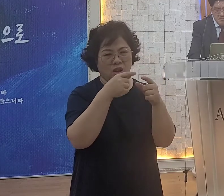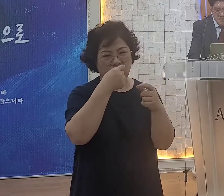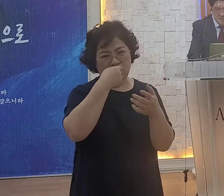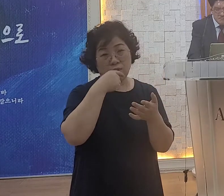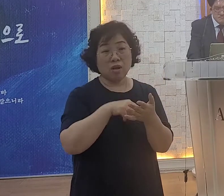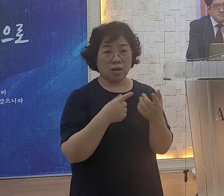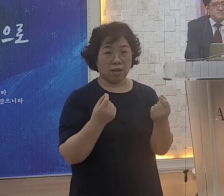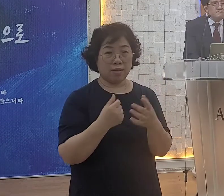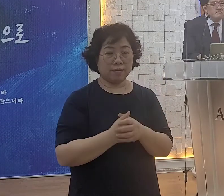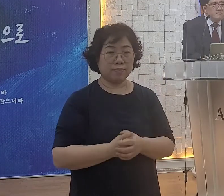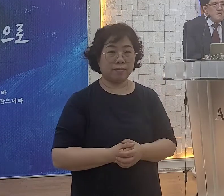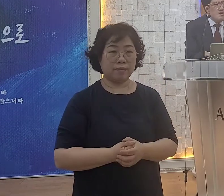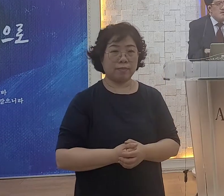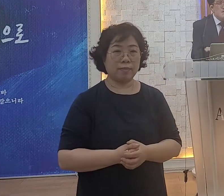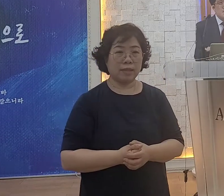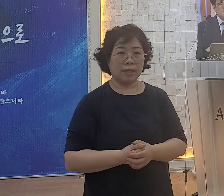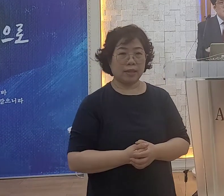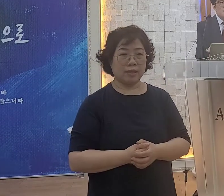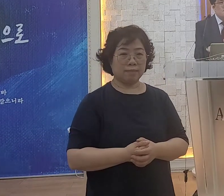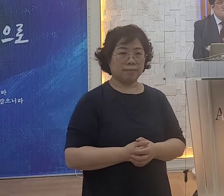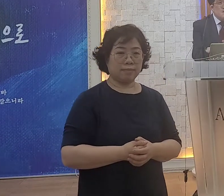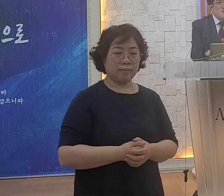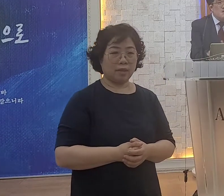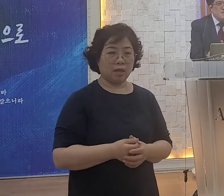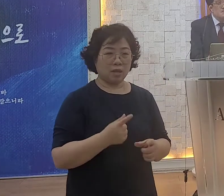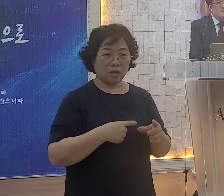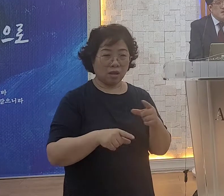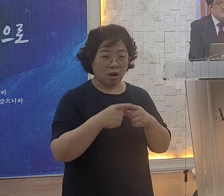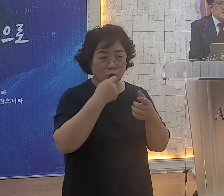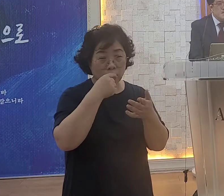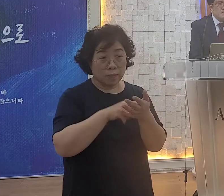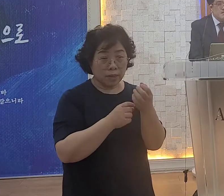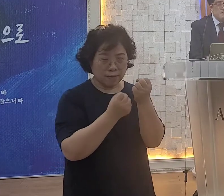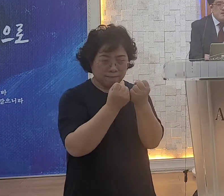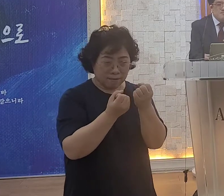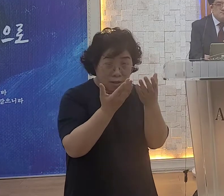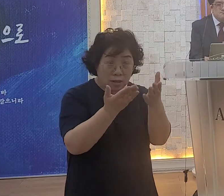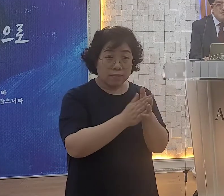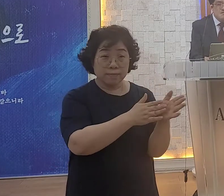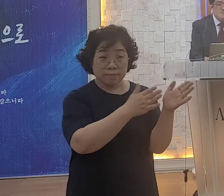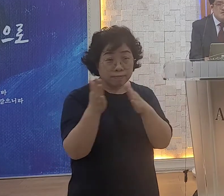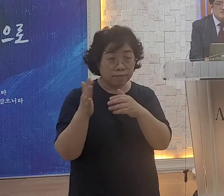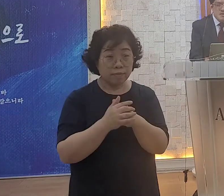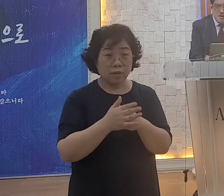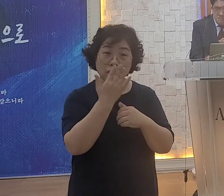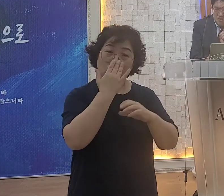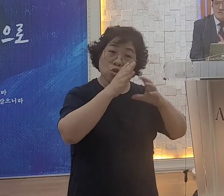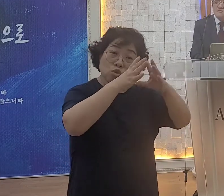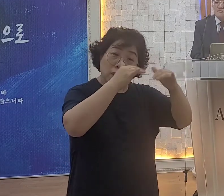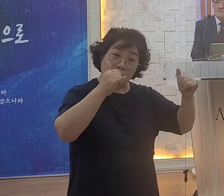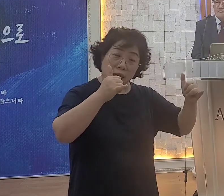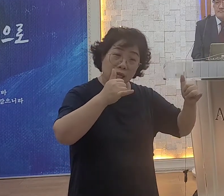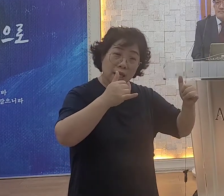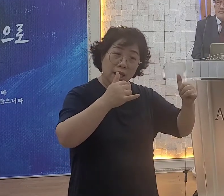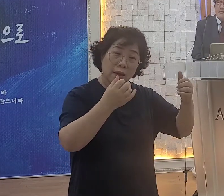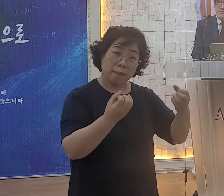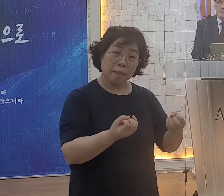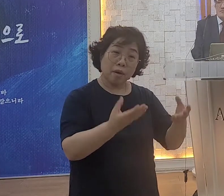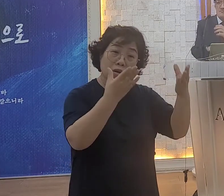설명을 드리자면은, 이 유대인의 명절 가운데 정말 중요한 명절이 하루가 있었어요.